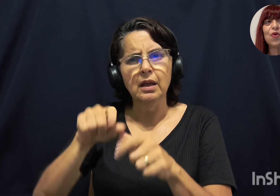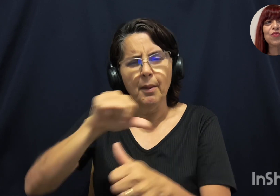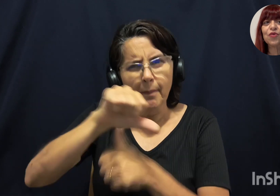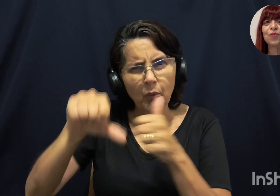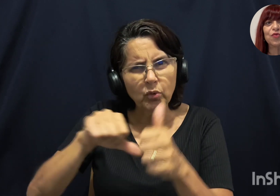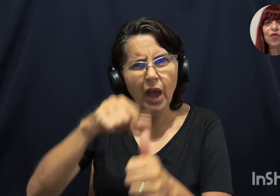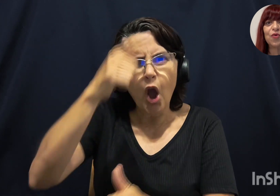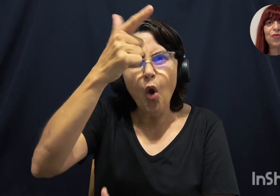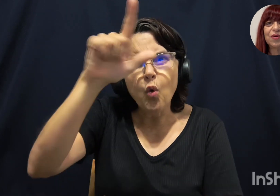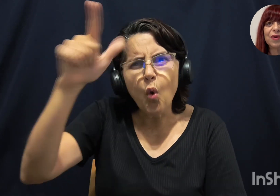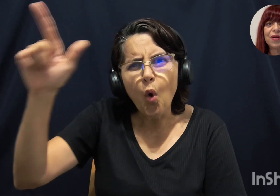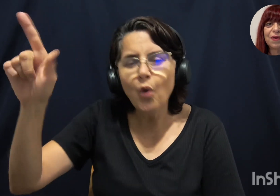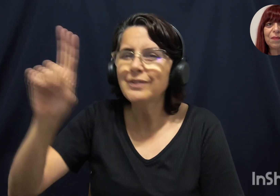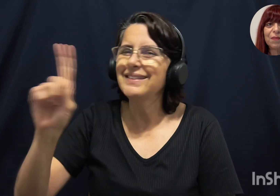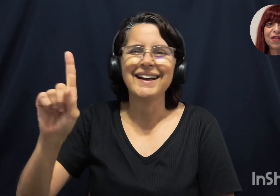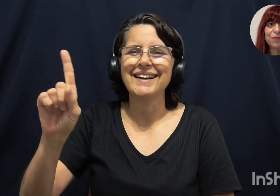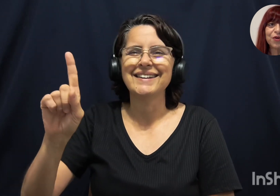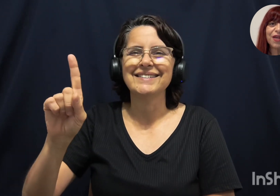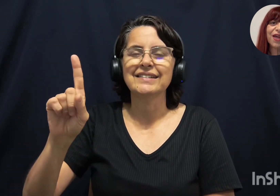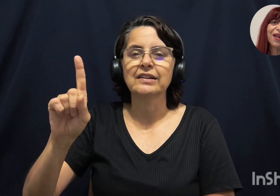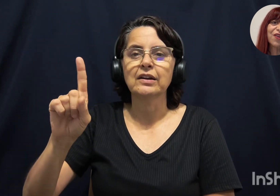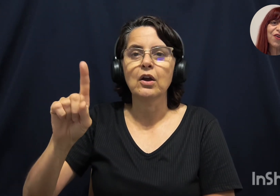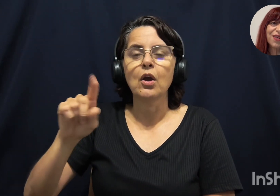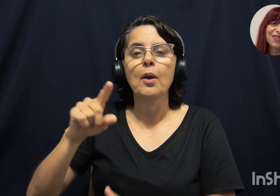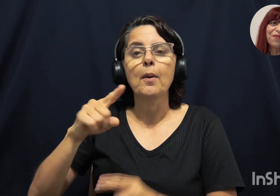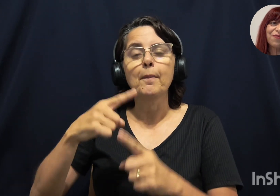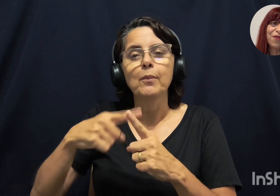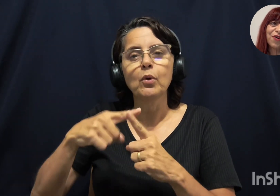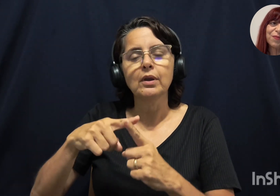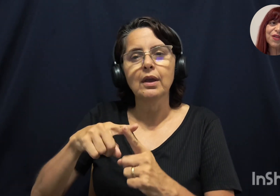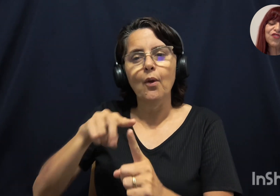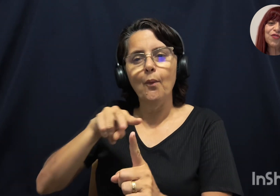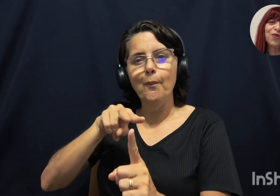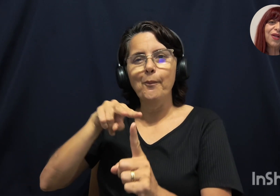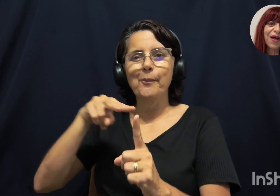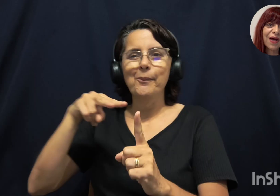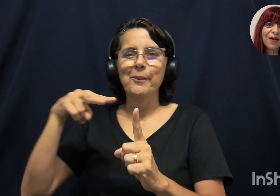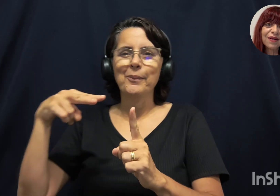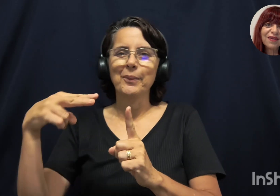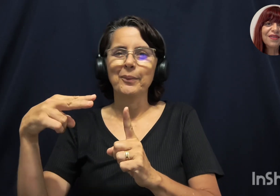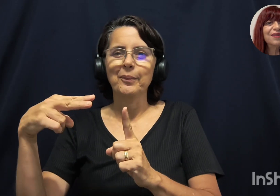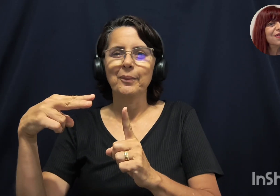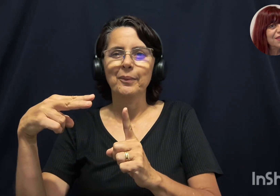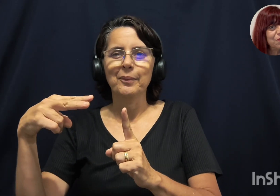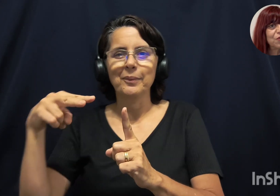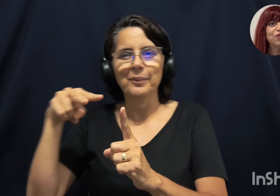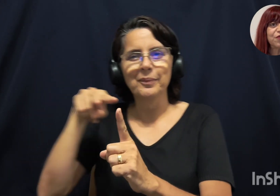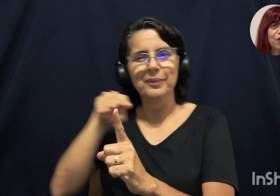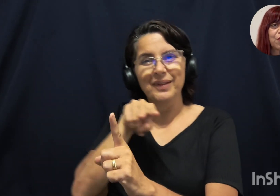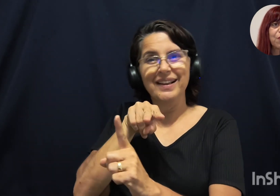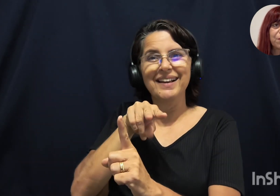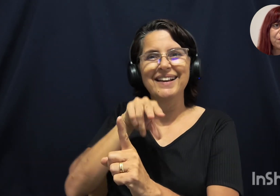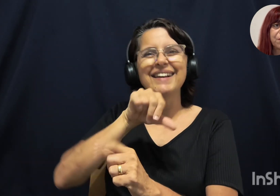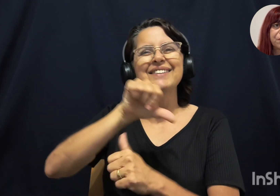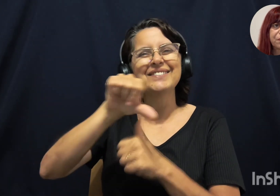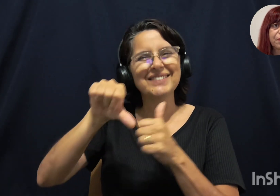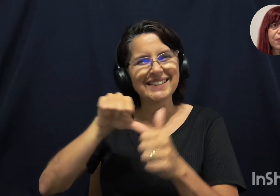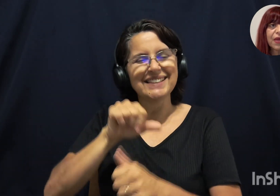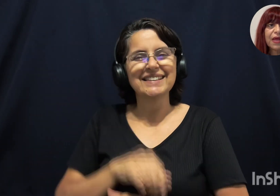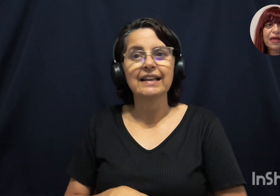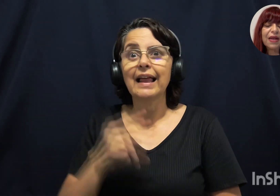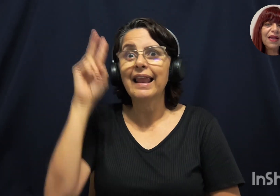porque o outro mudou, mas porque a nossa forma de olhar se modificou.